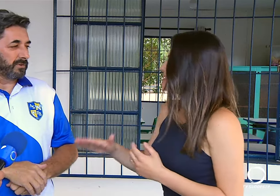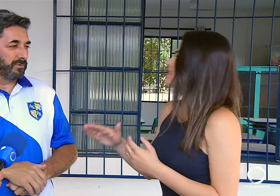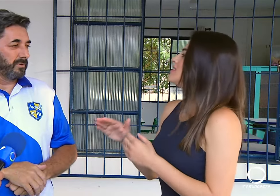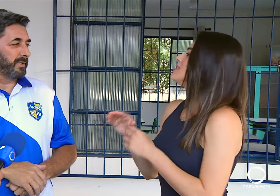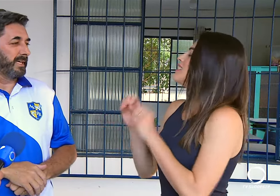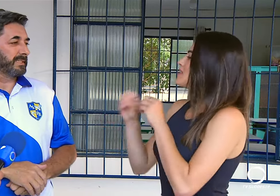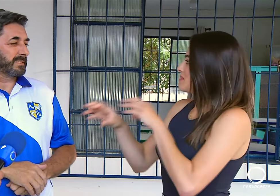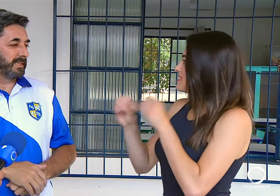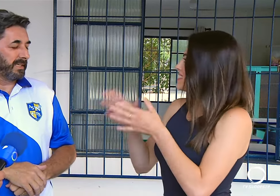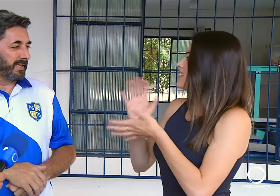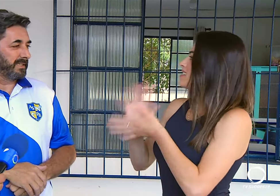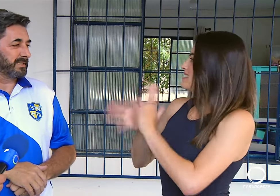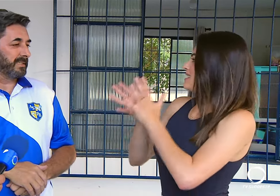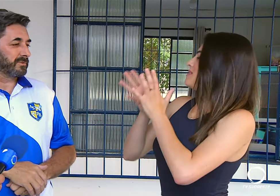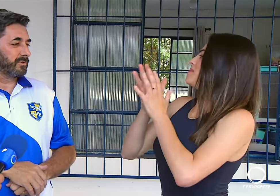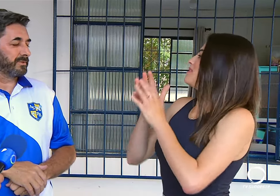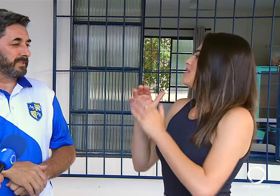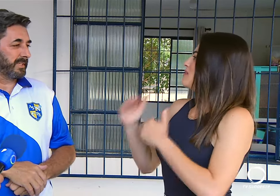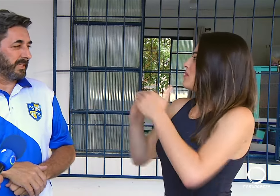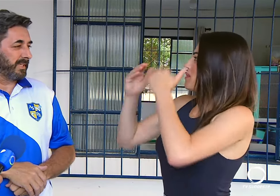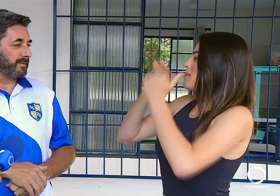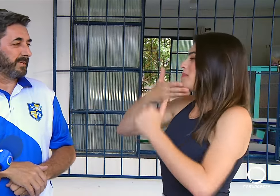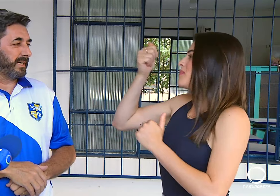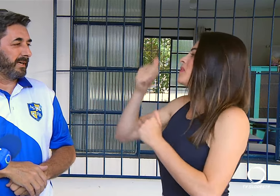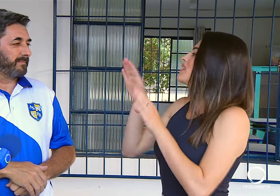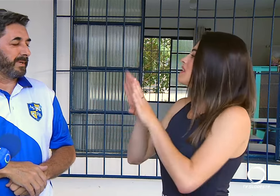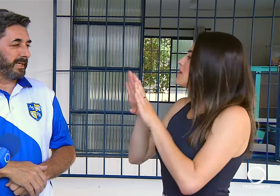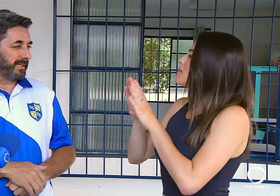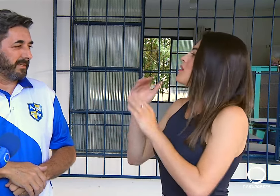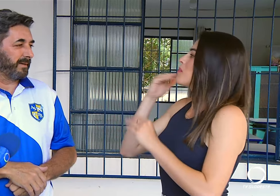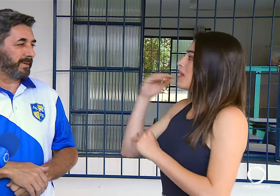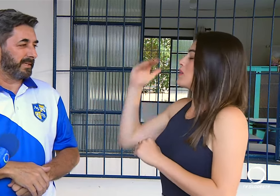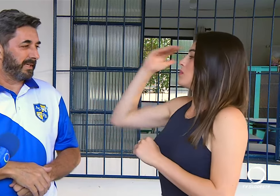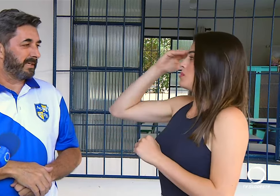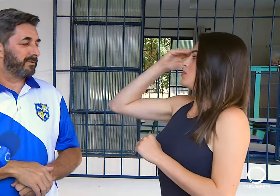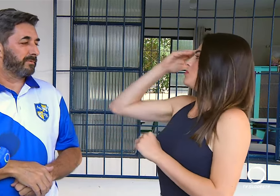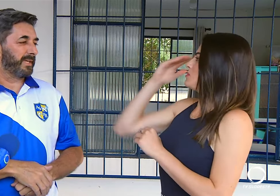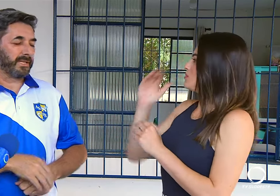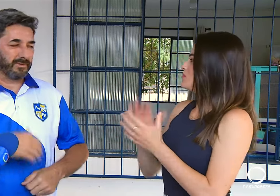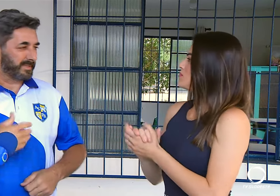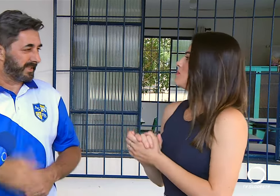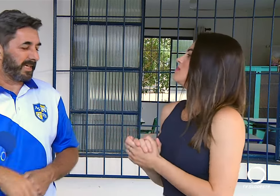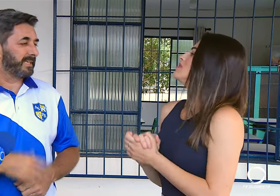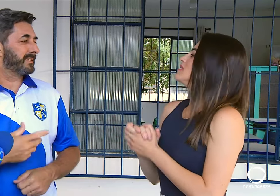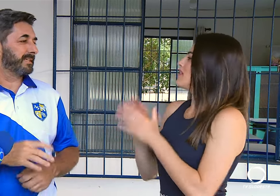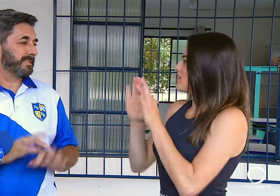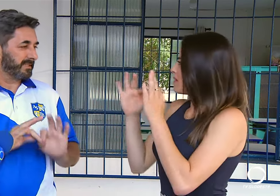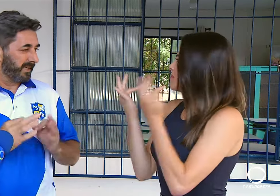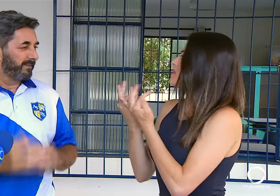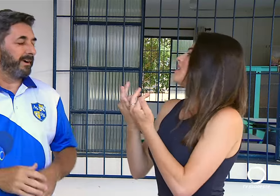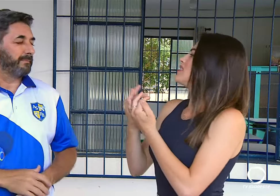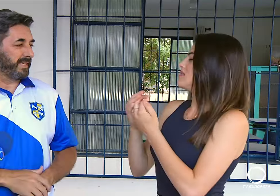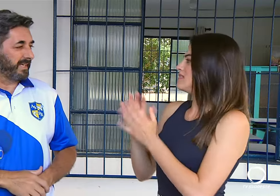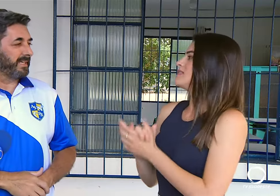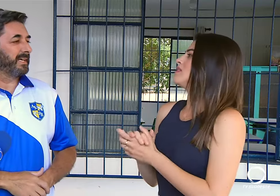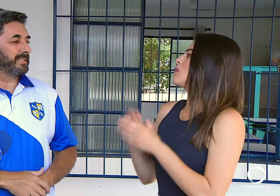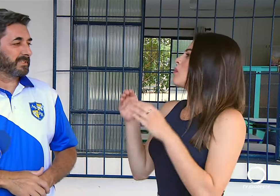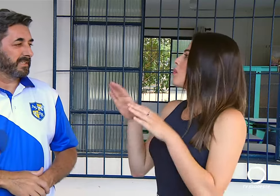Comunidades surdas, crianças, cursos de Libra, para ir aprendendo, né, adolescentes,